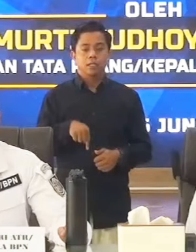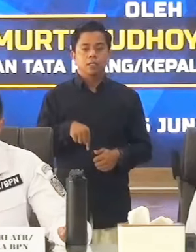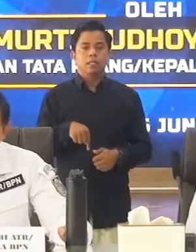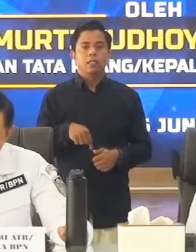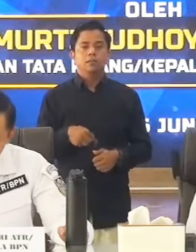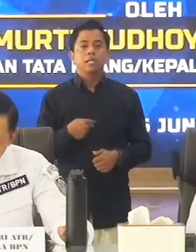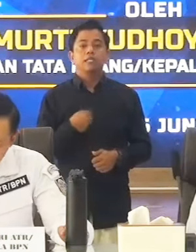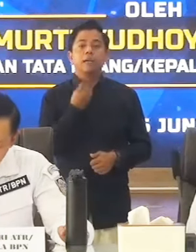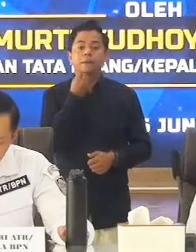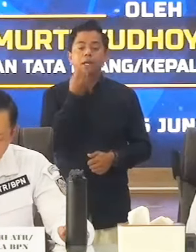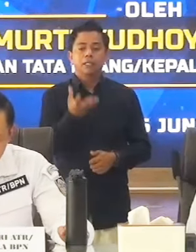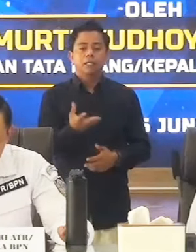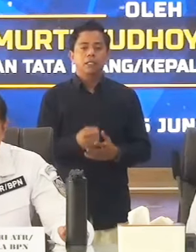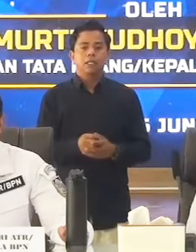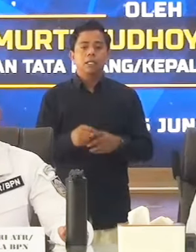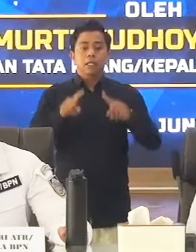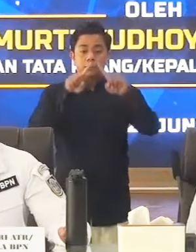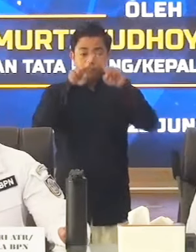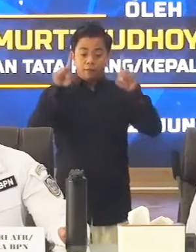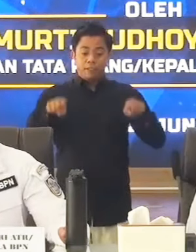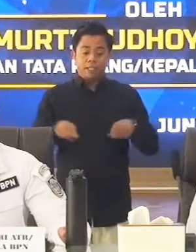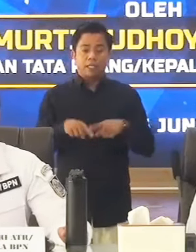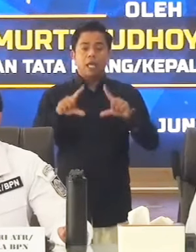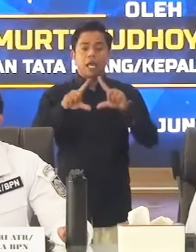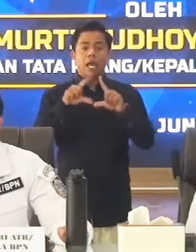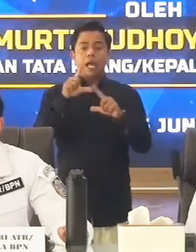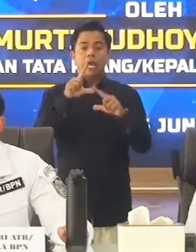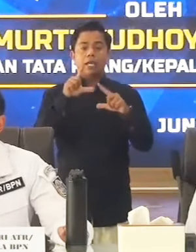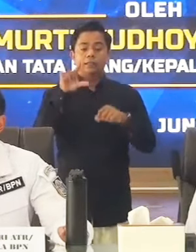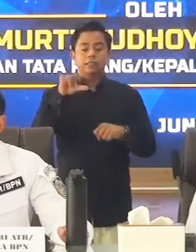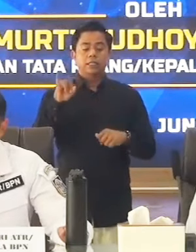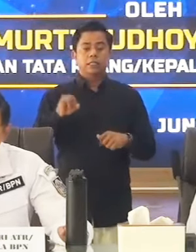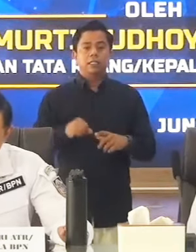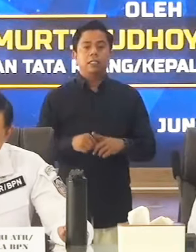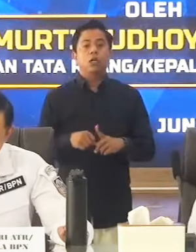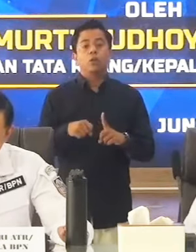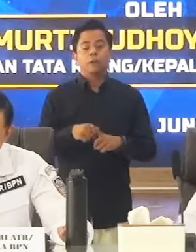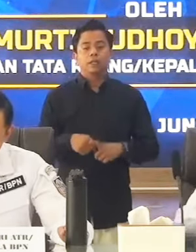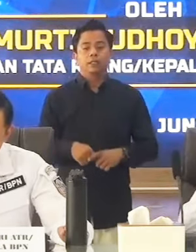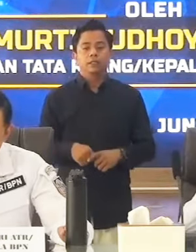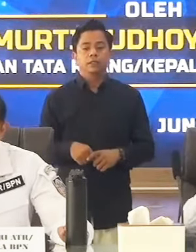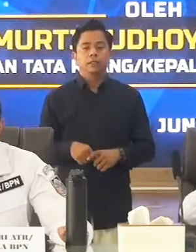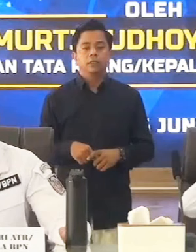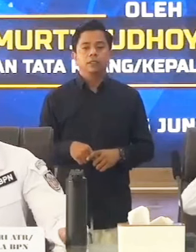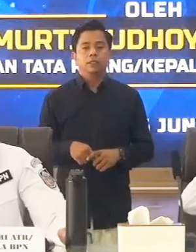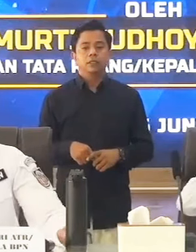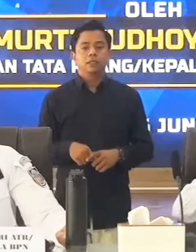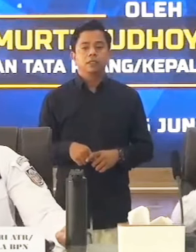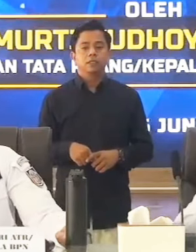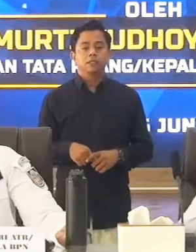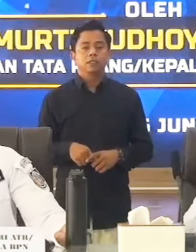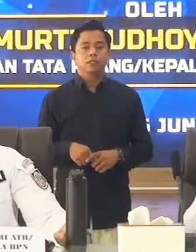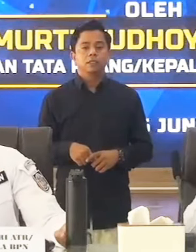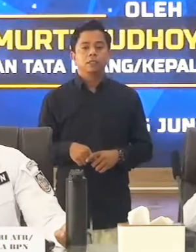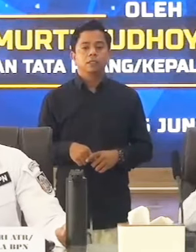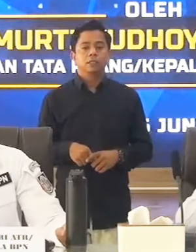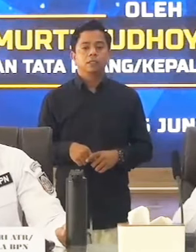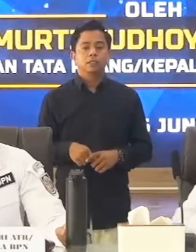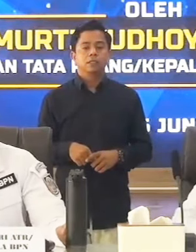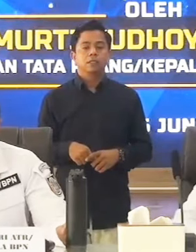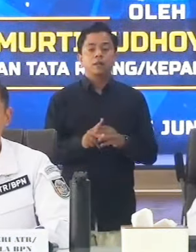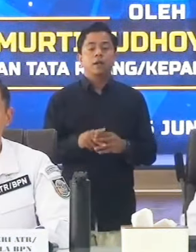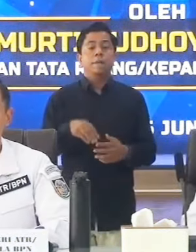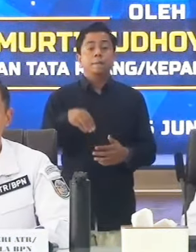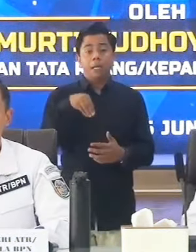bahwa sertifikat asli yang dimiliki oleh para korban itu bagaimanapun mampu menyelamatkan aset-aset dari